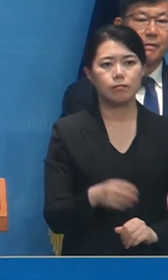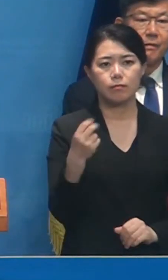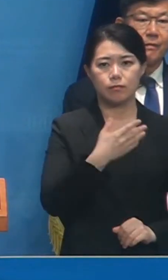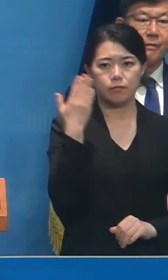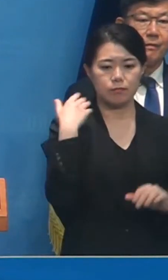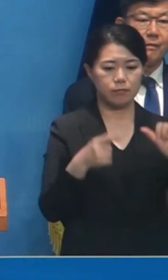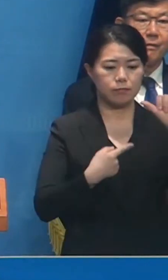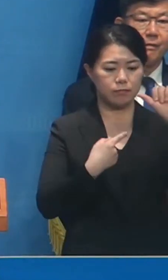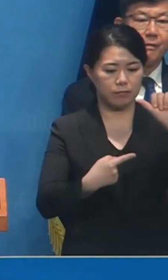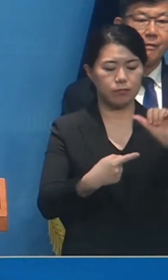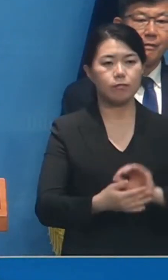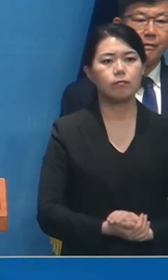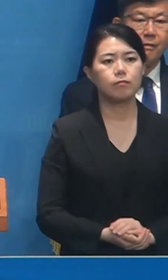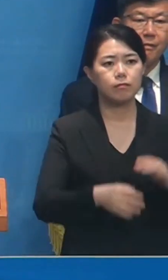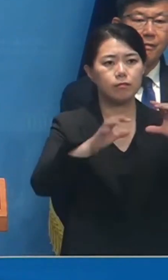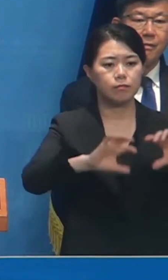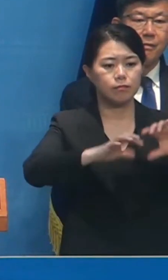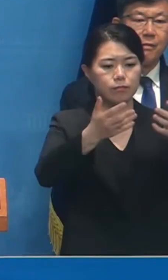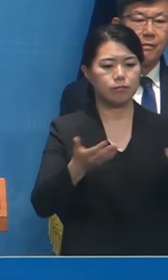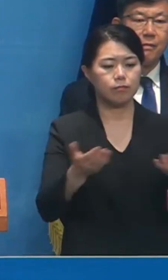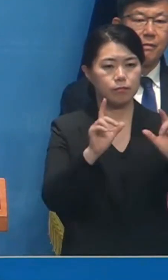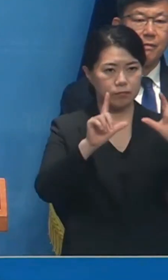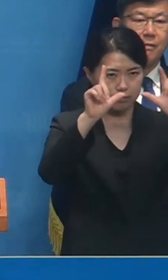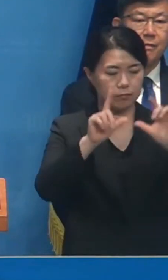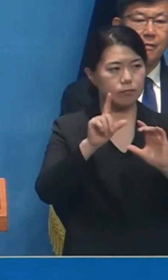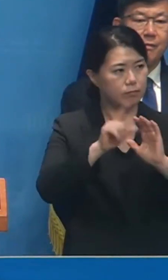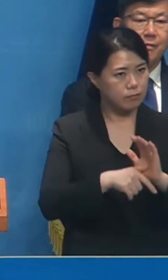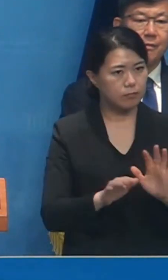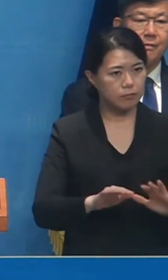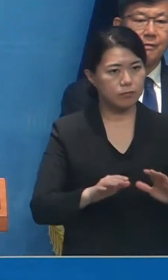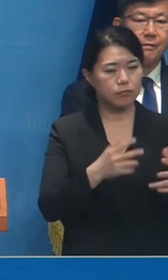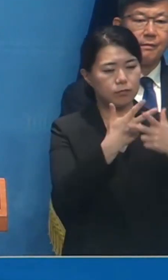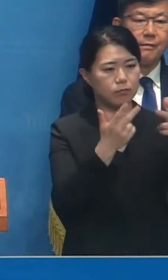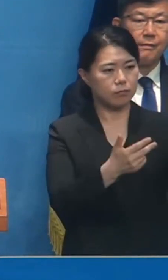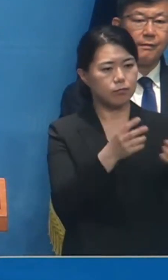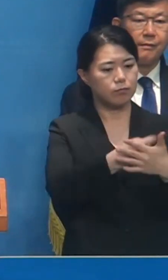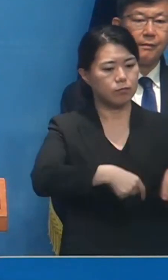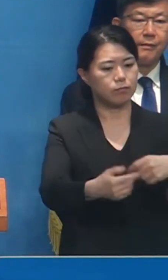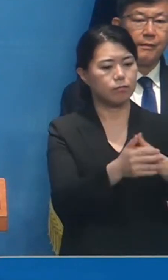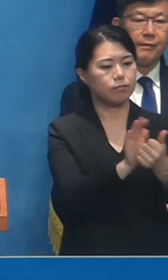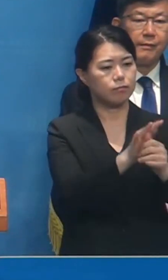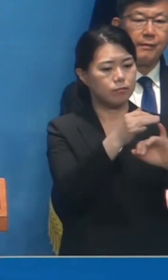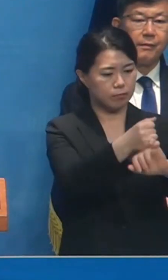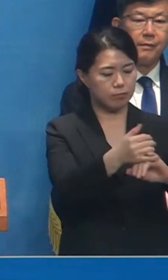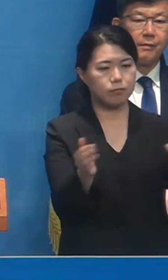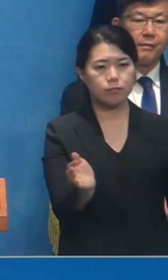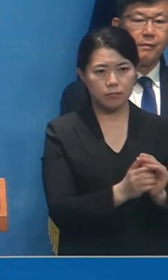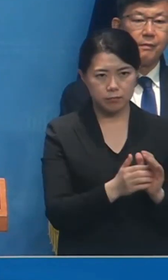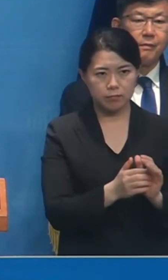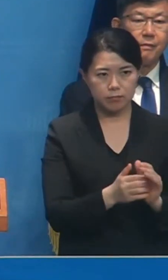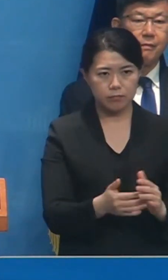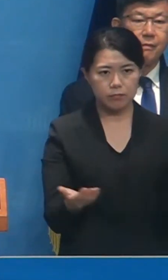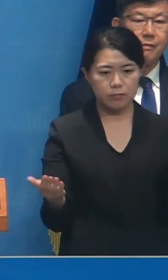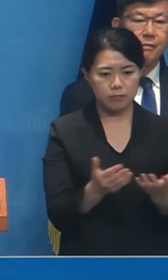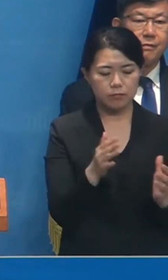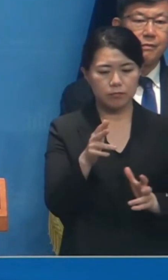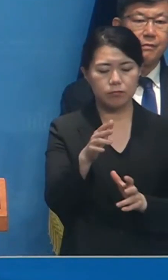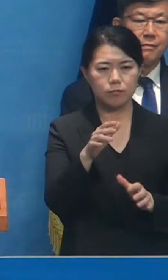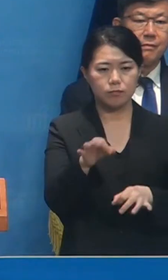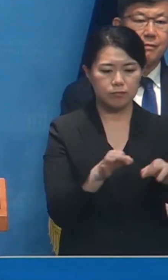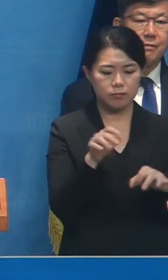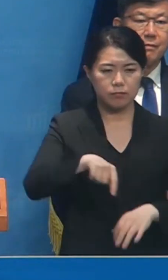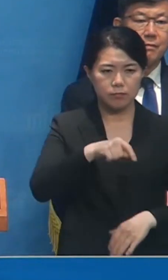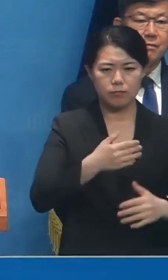지난 5월 1일 세계 노동절에는 이재명 후보와 정책 협약도 체결했습니다. 분절된 노동시장